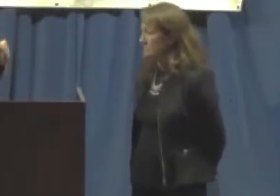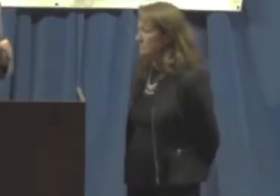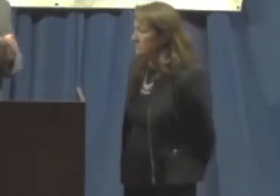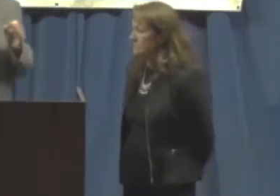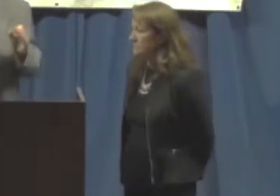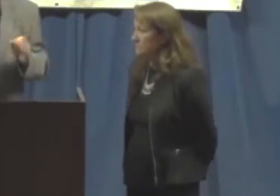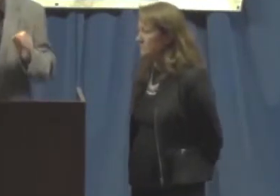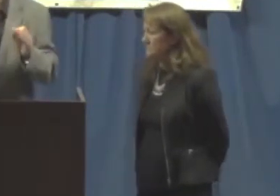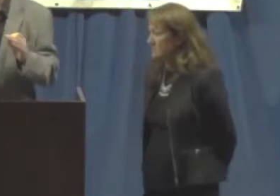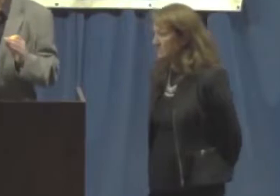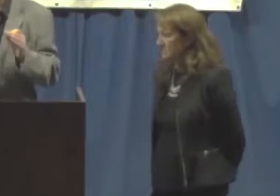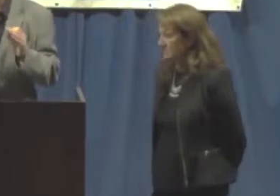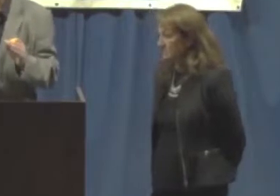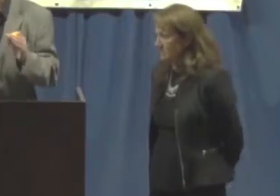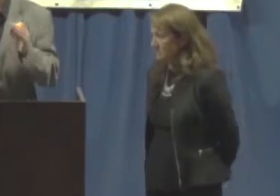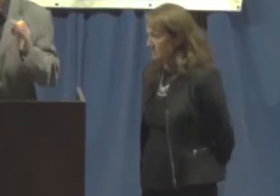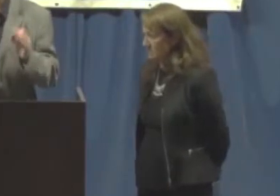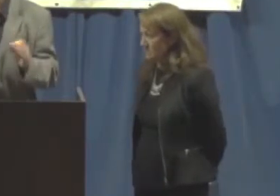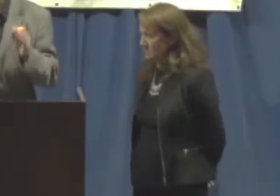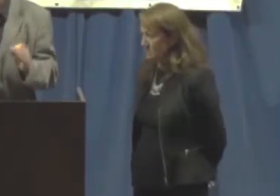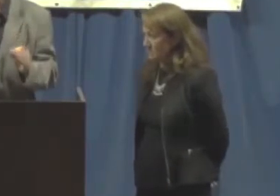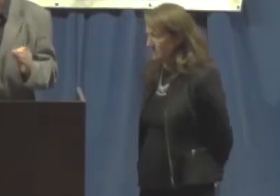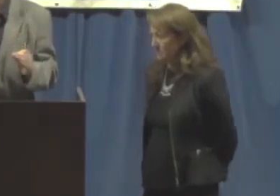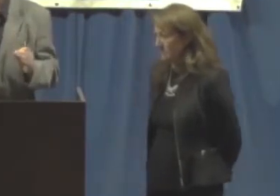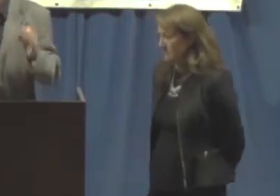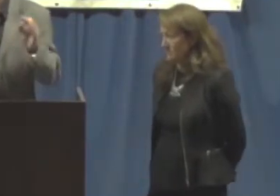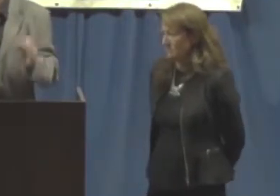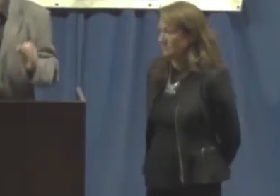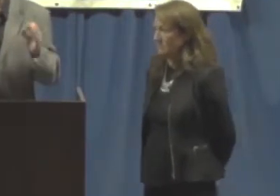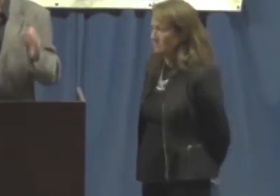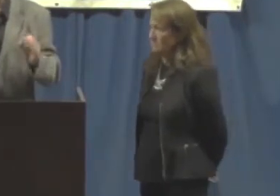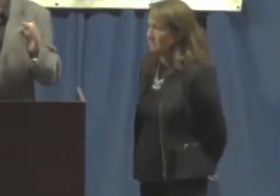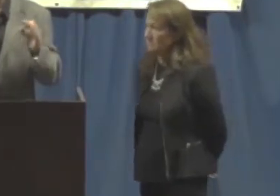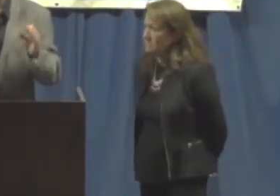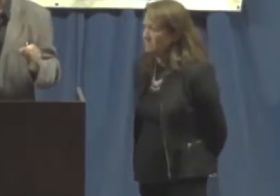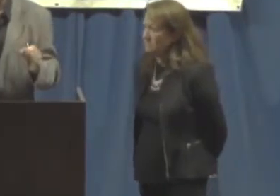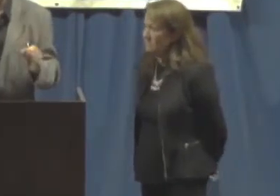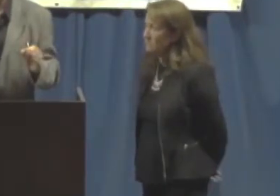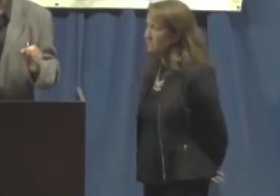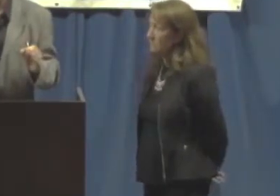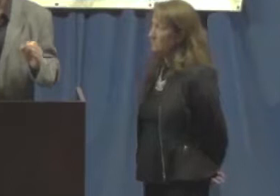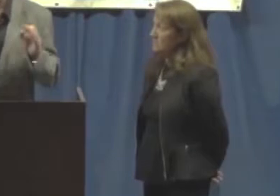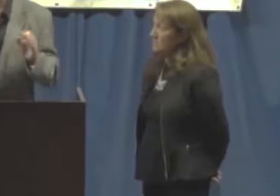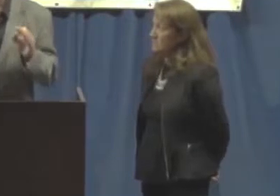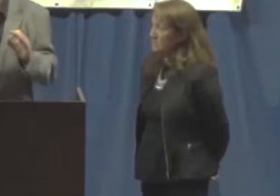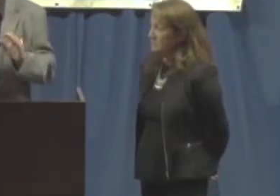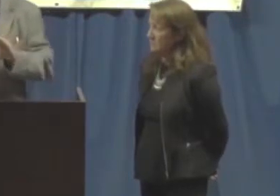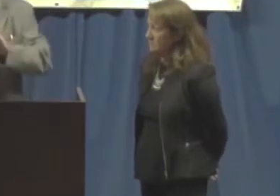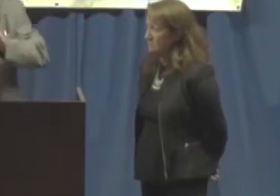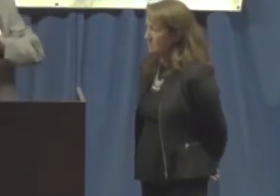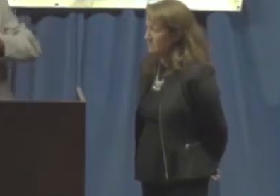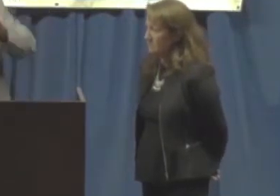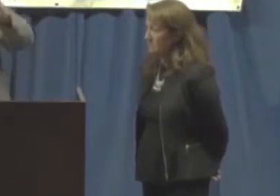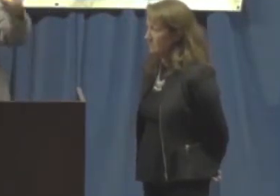por satélite no se otorgue ninguna autorización más a ningún satélite extranjero esto no